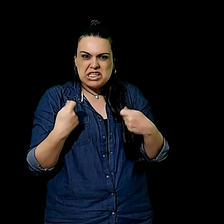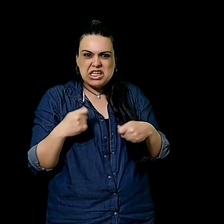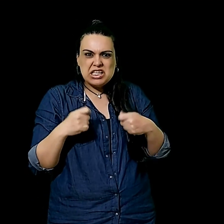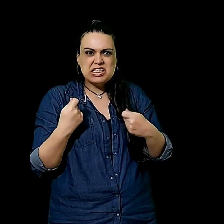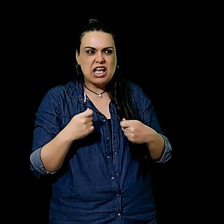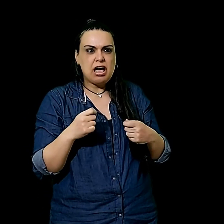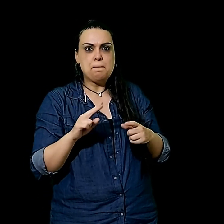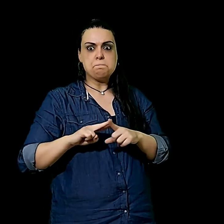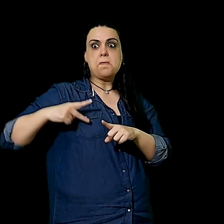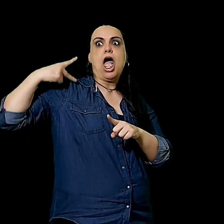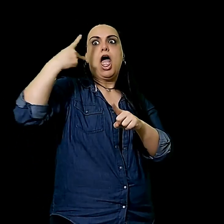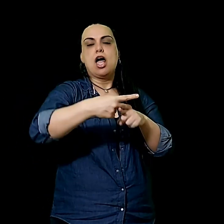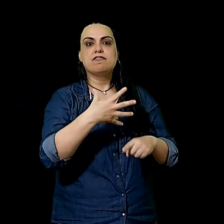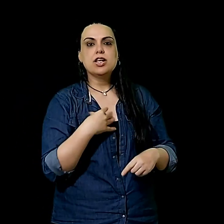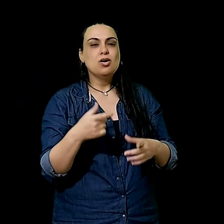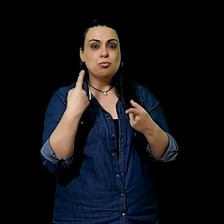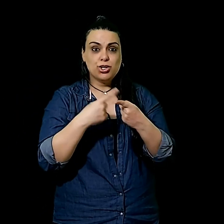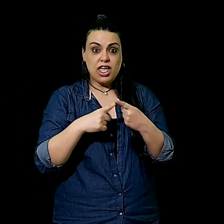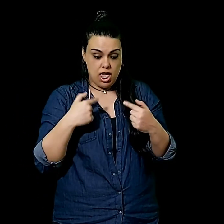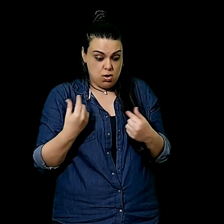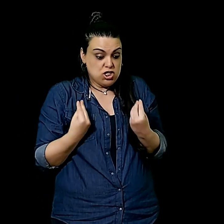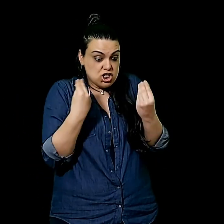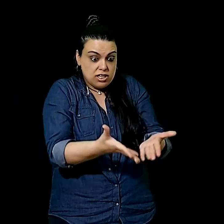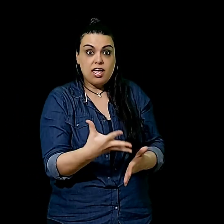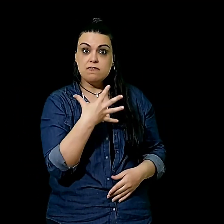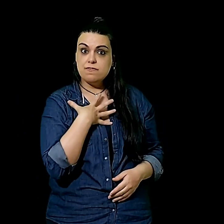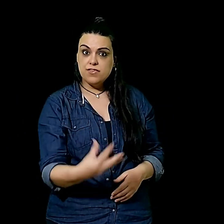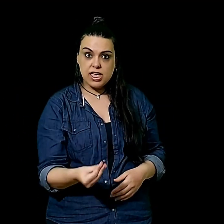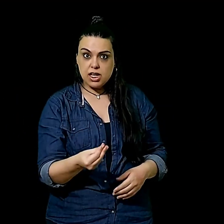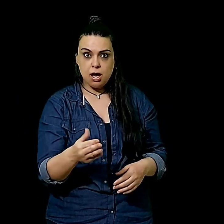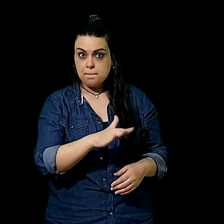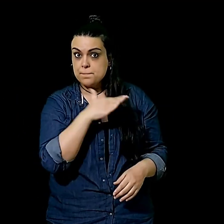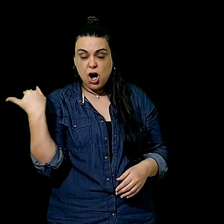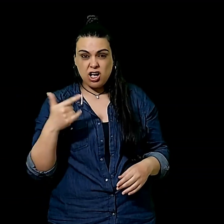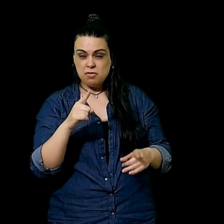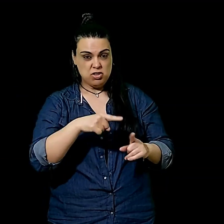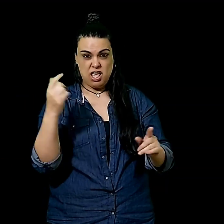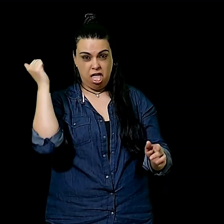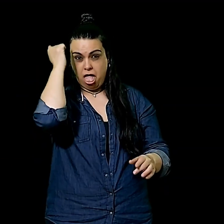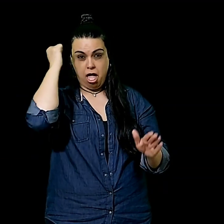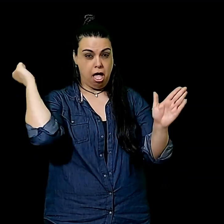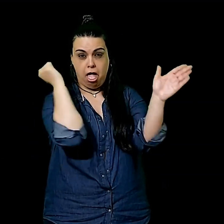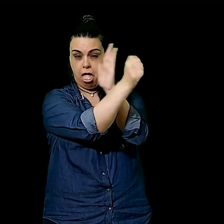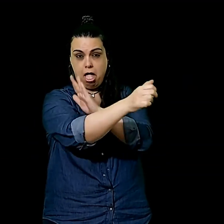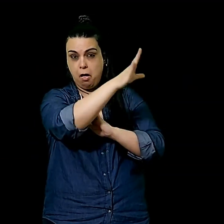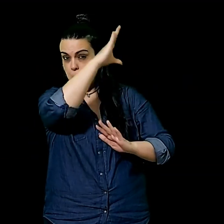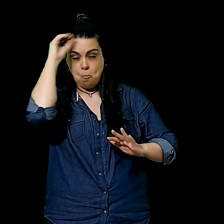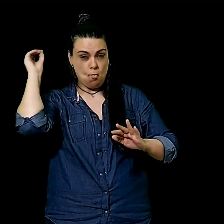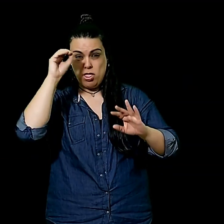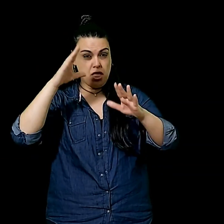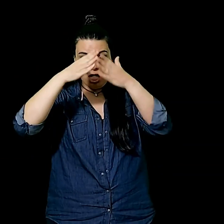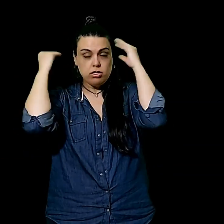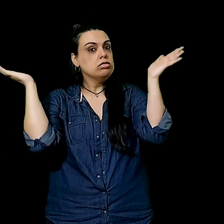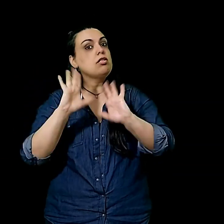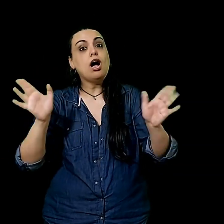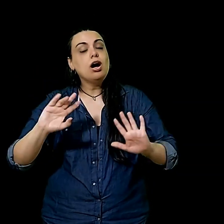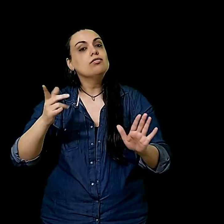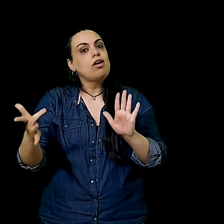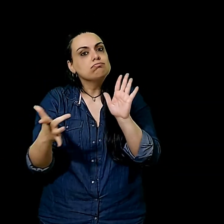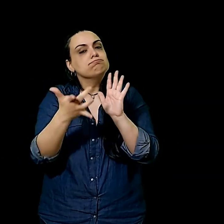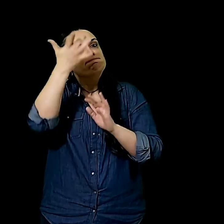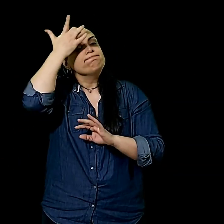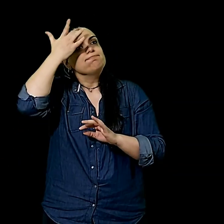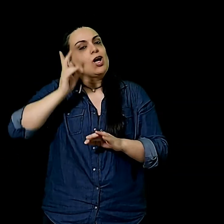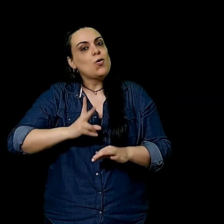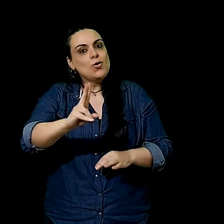a tua filha que eu levei nunca vai deixar de existir, nem para você, nem para mim. Deus. Então simplesmente continua. Aquilo que eu te